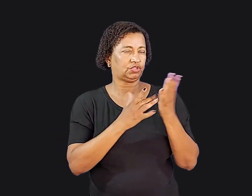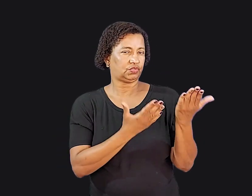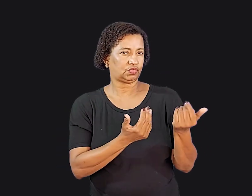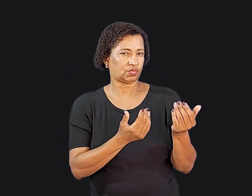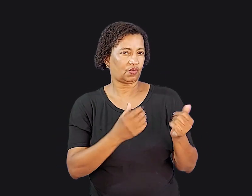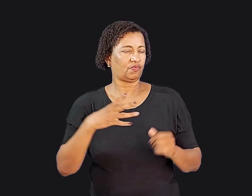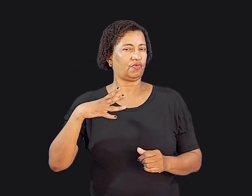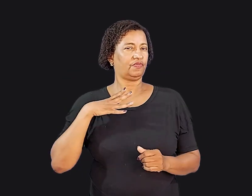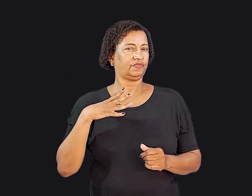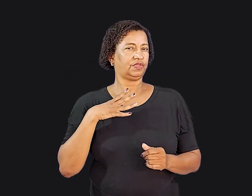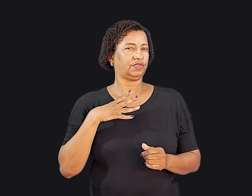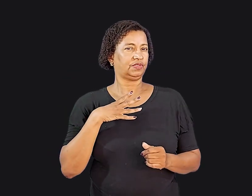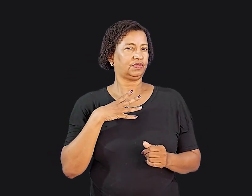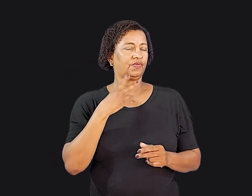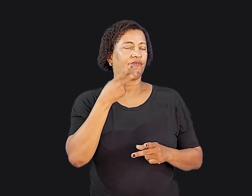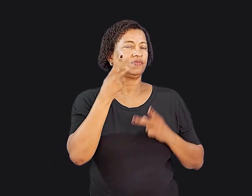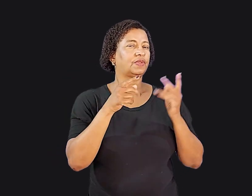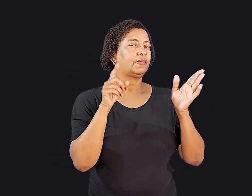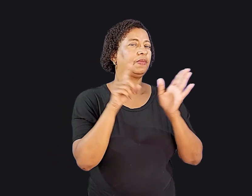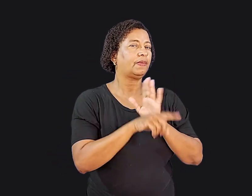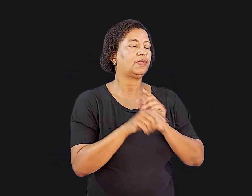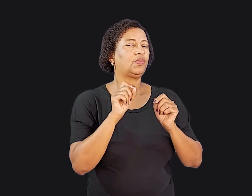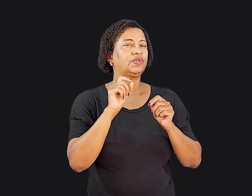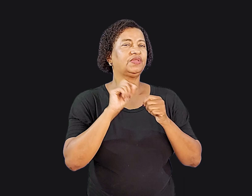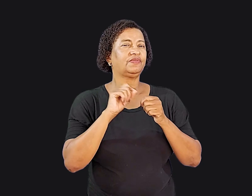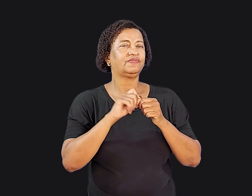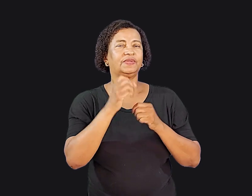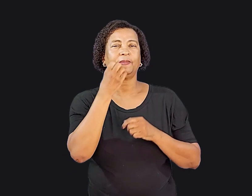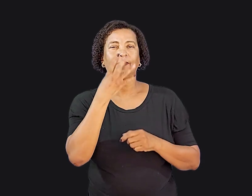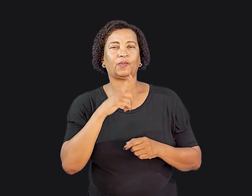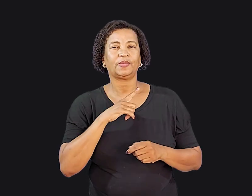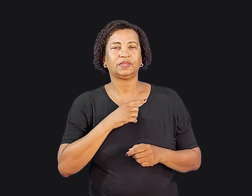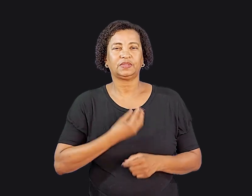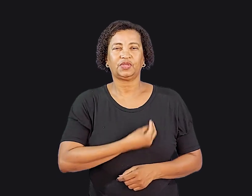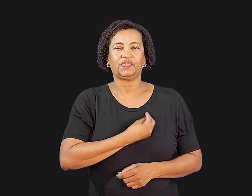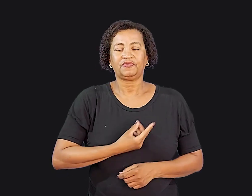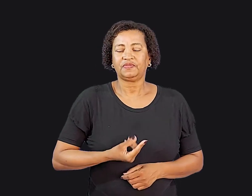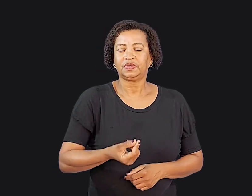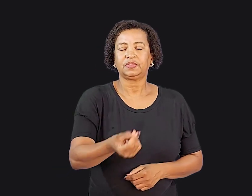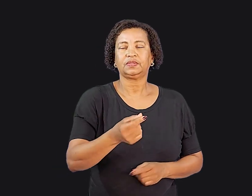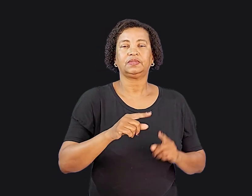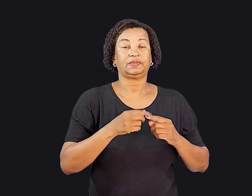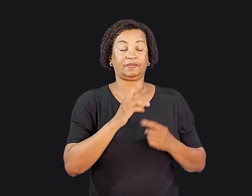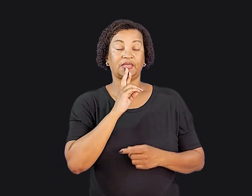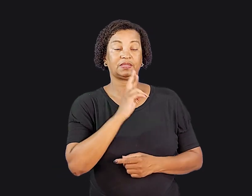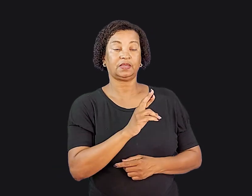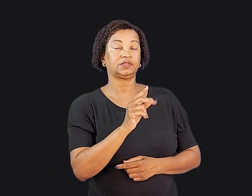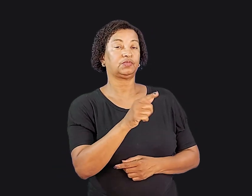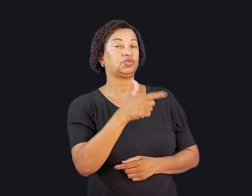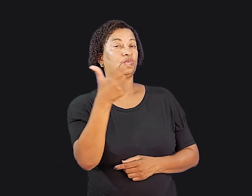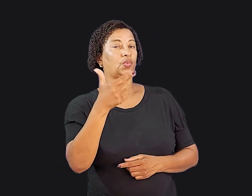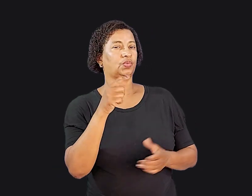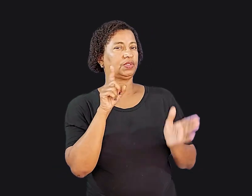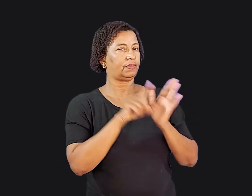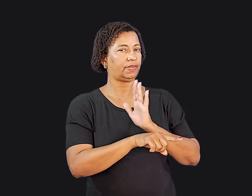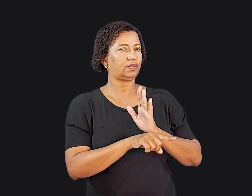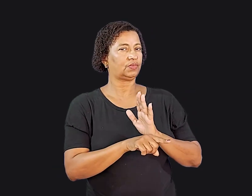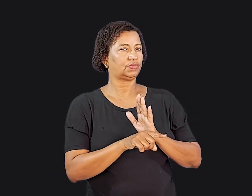jovem rico não trata da pergunta, que farei de bom para ter a vida eterna, mas responde a outra pergunta, quais são as evidências